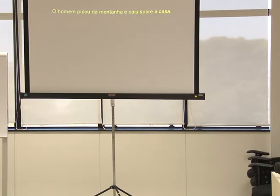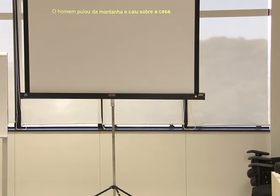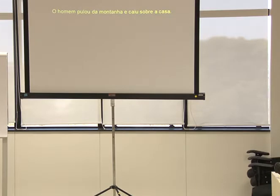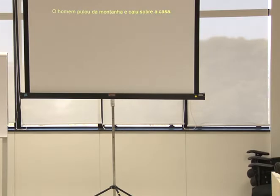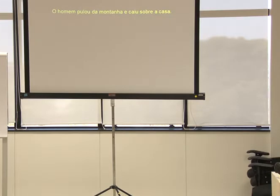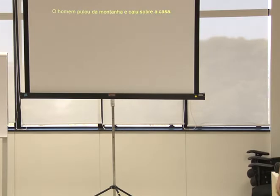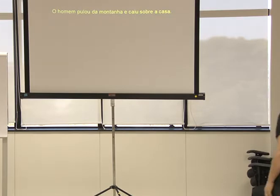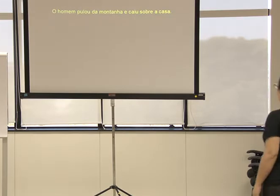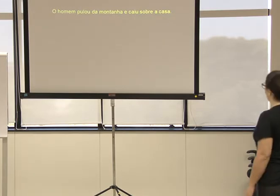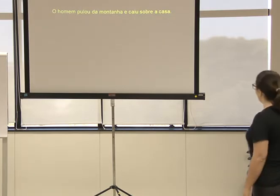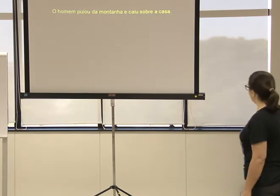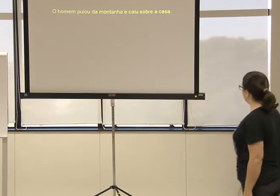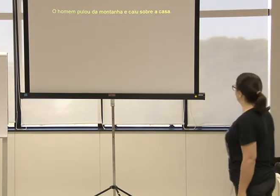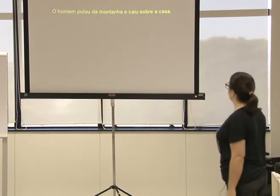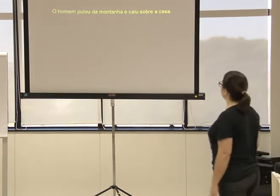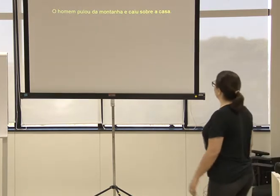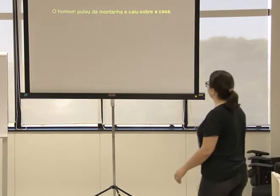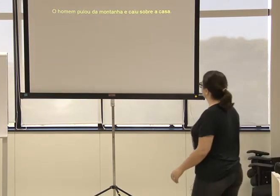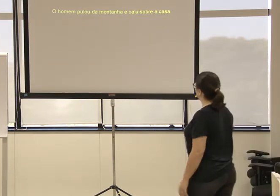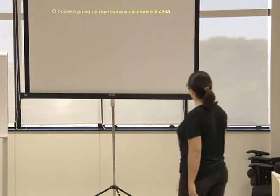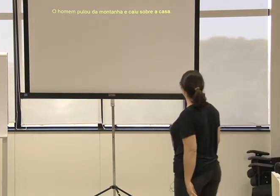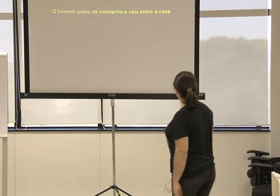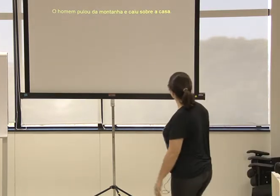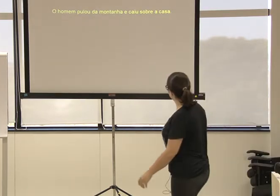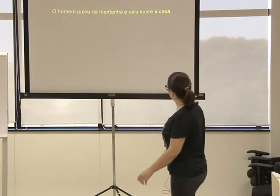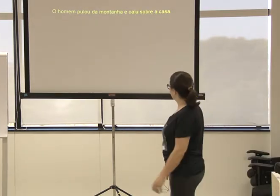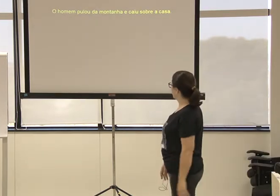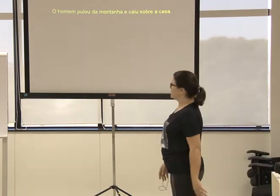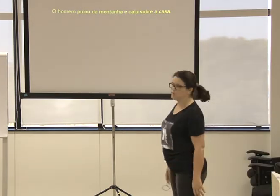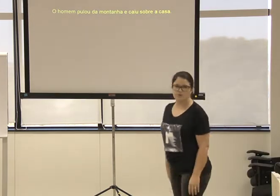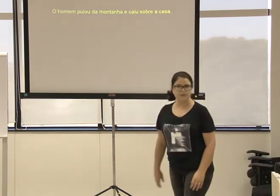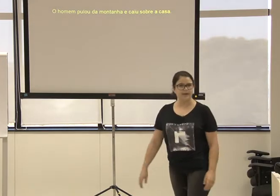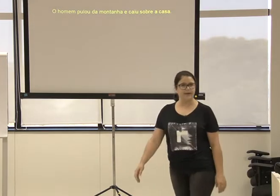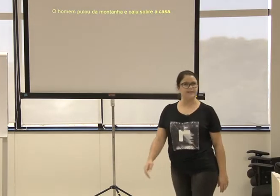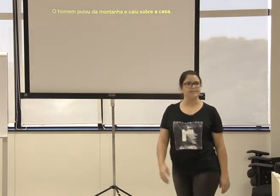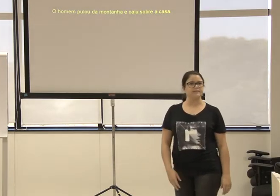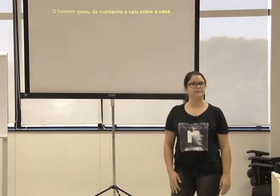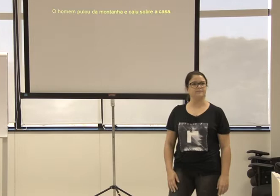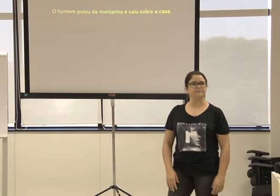formas. O homem pulou da montanha e caiu sobre a casa.